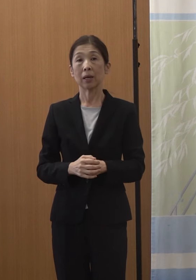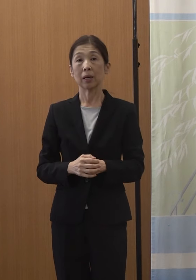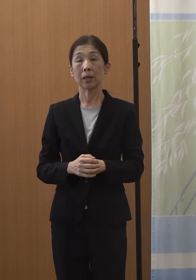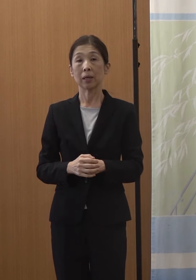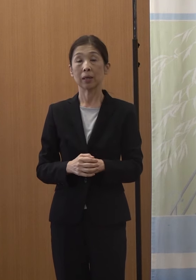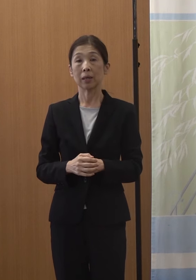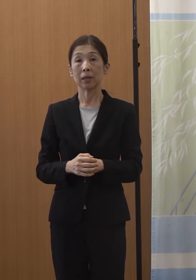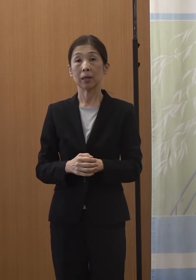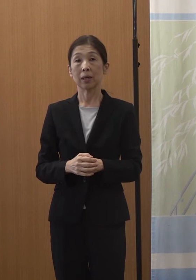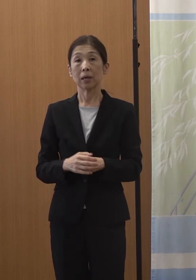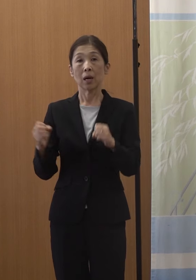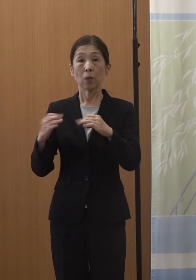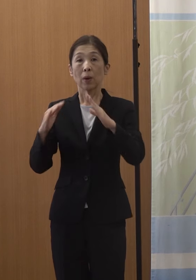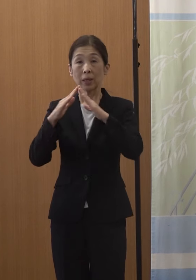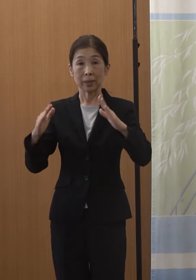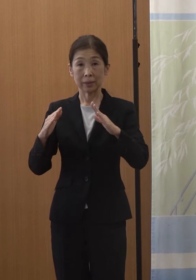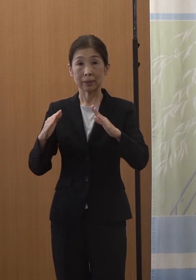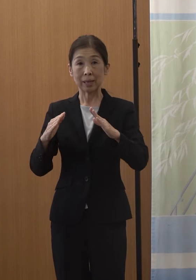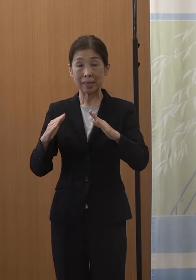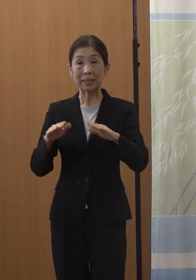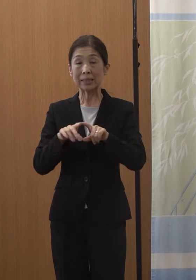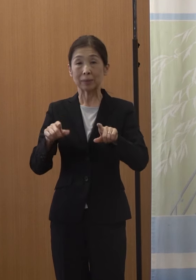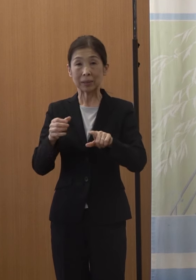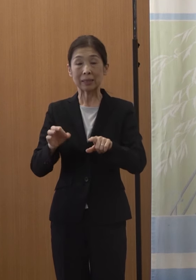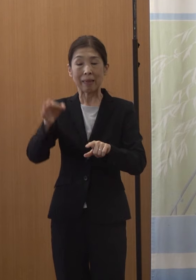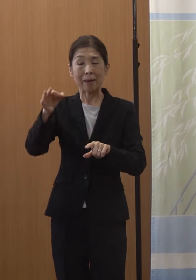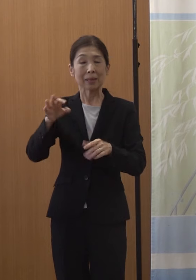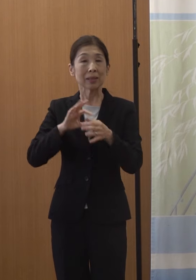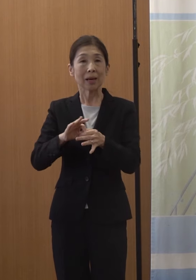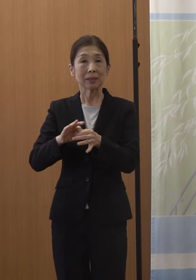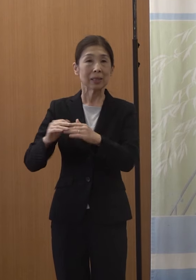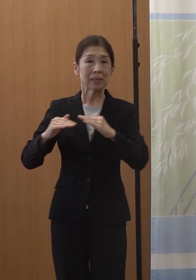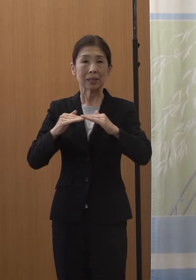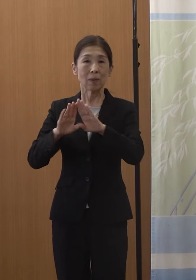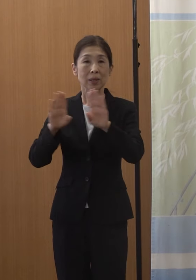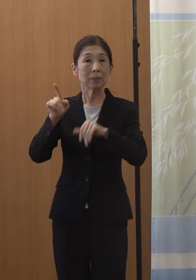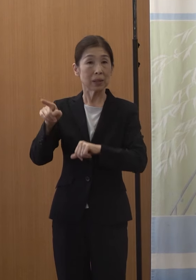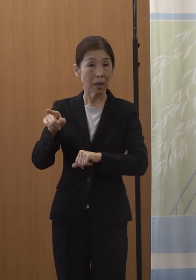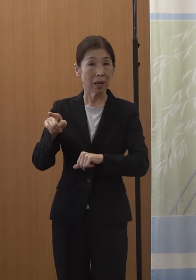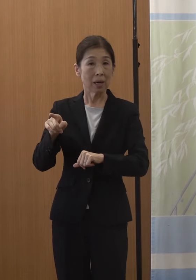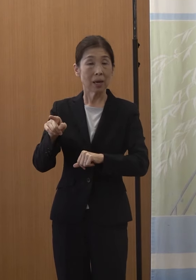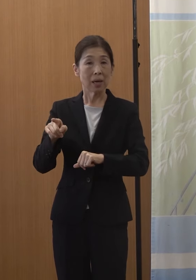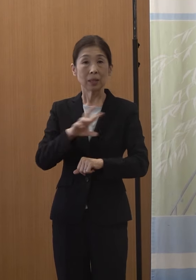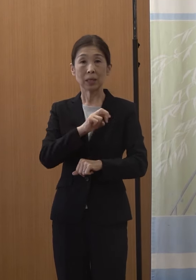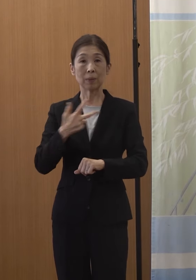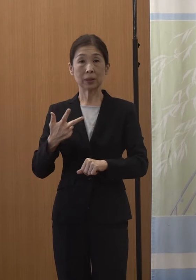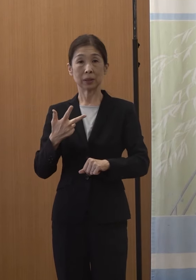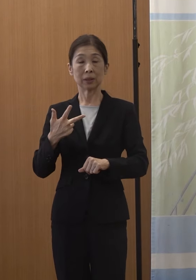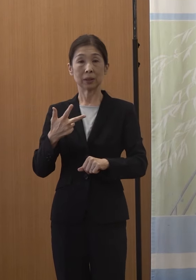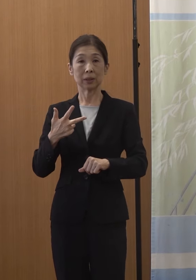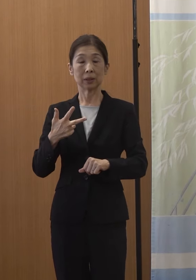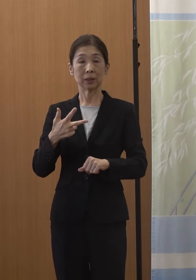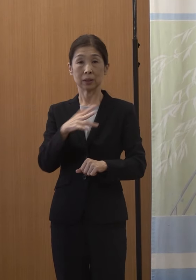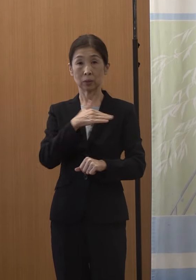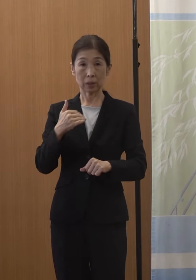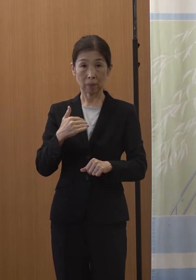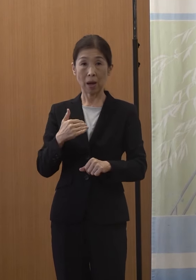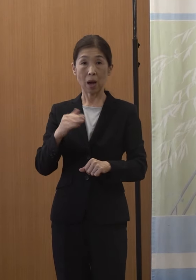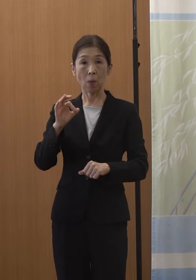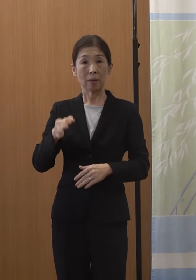られた値上げに関して議論を始めましたけれども、まあ、ポリシーとしては、値上げ